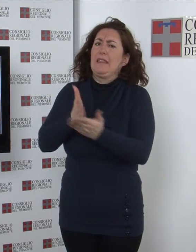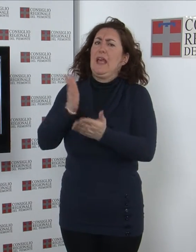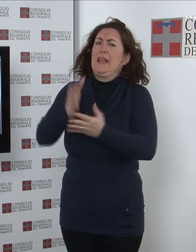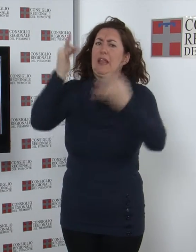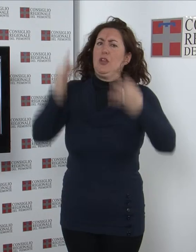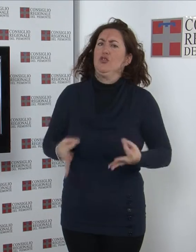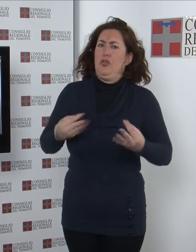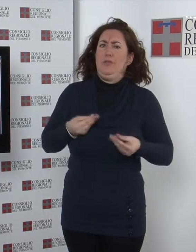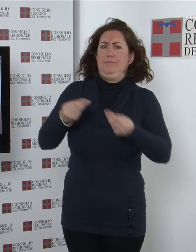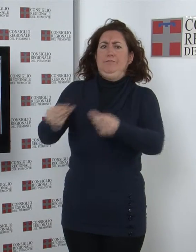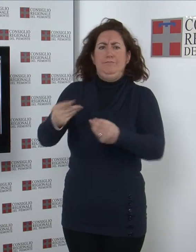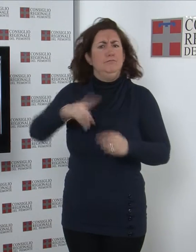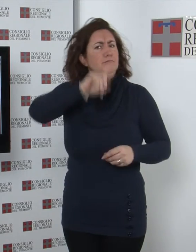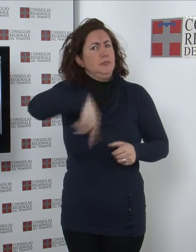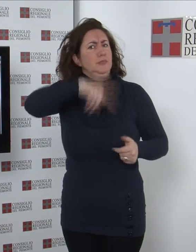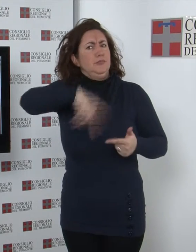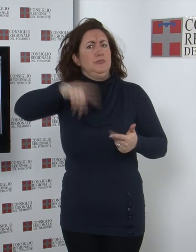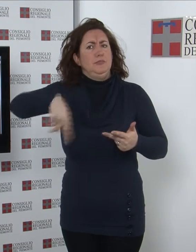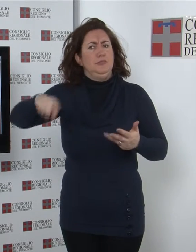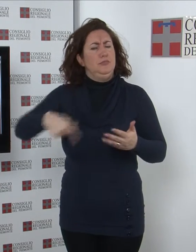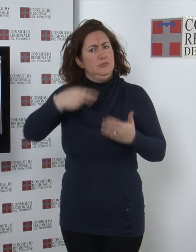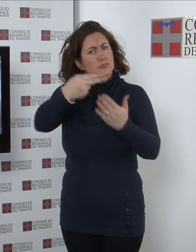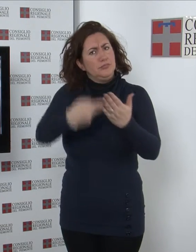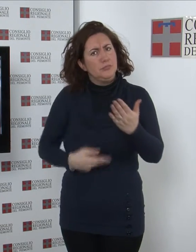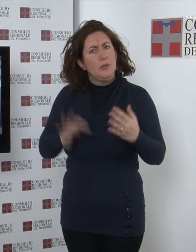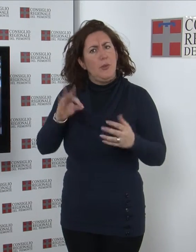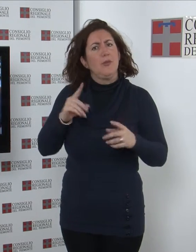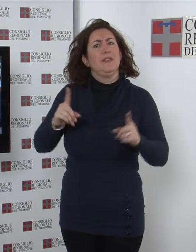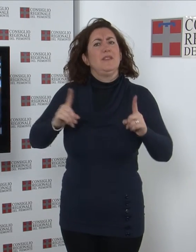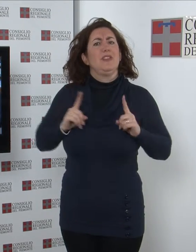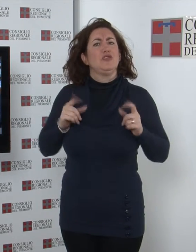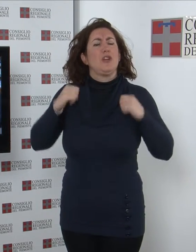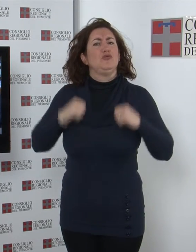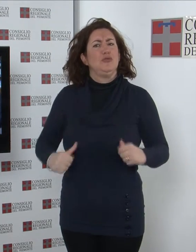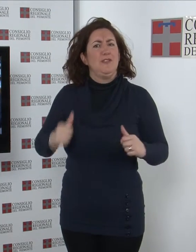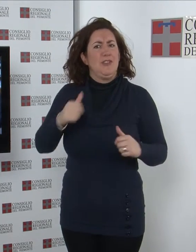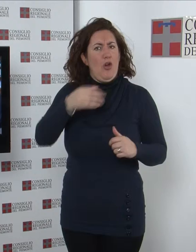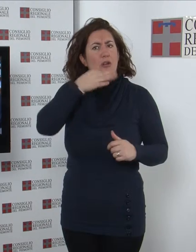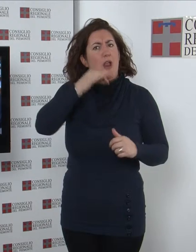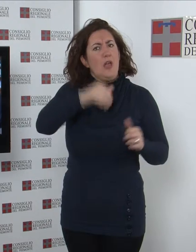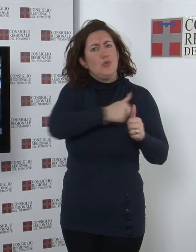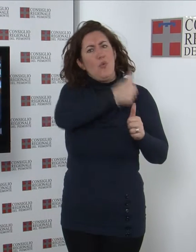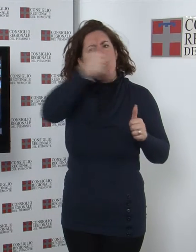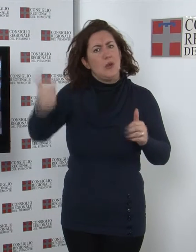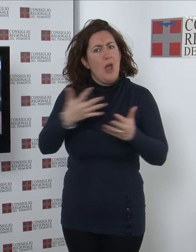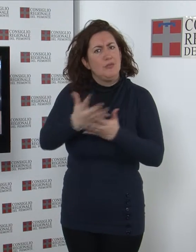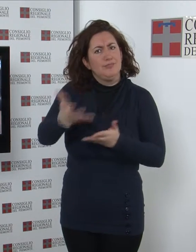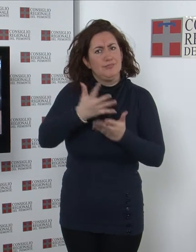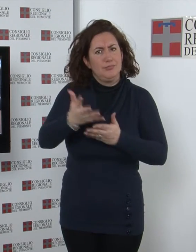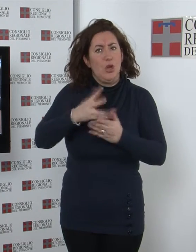difensore civico regionale Antonio Caputo commentando la relazione dell'attività SV nell'anno appena concluso sono state